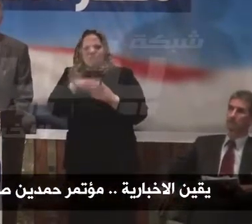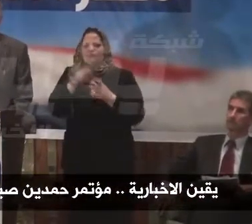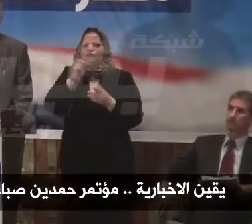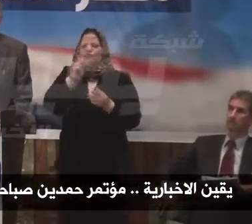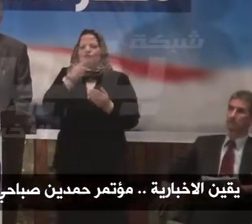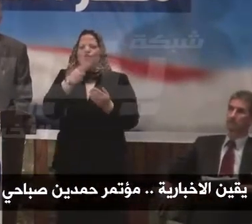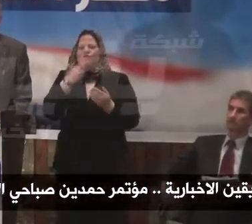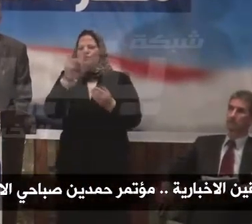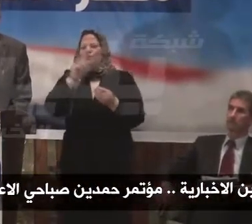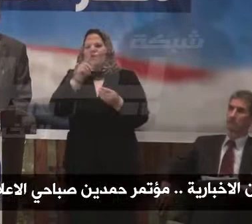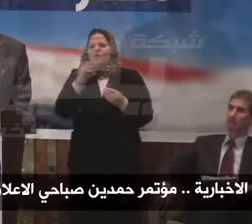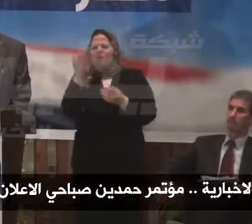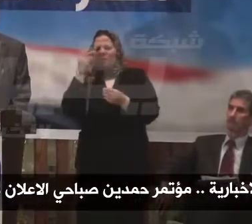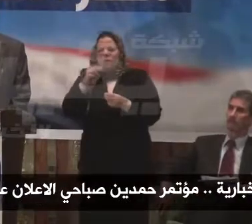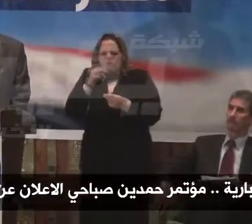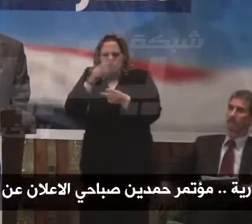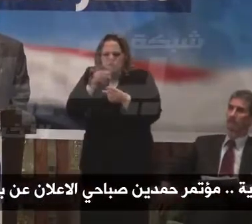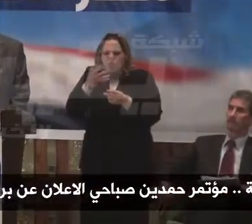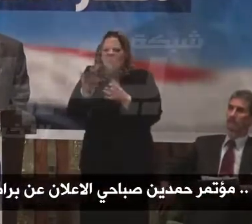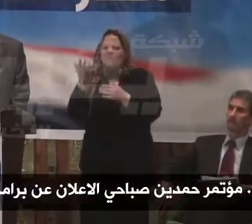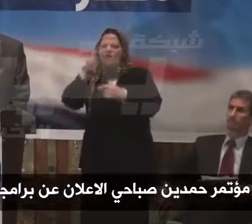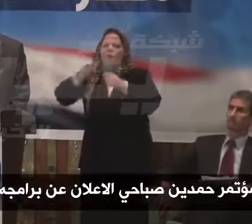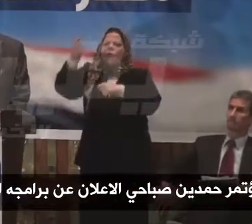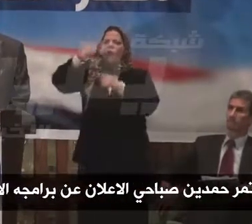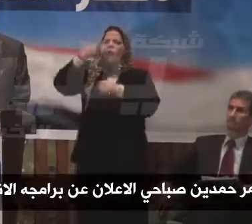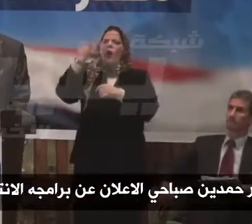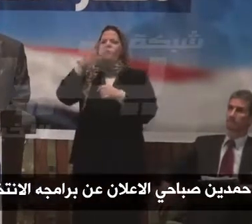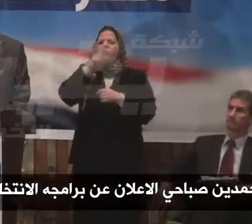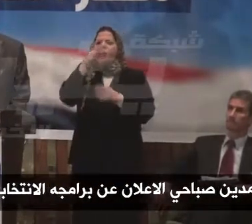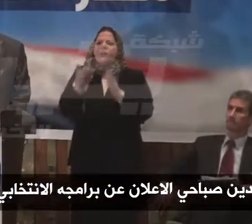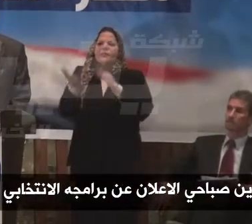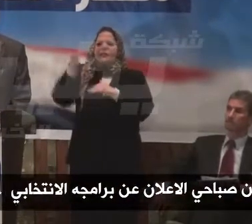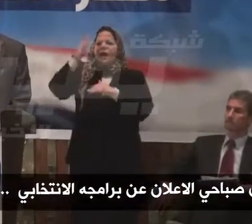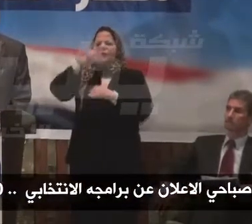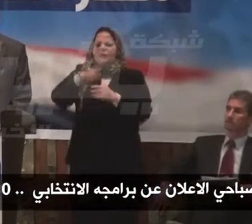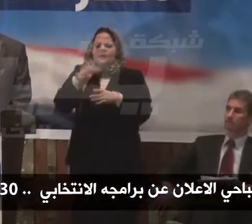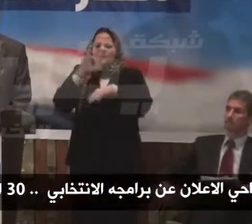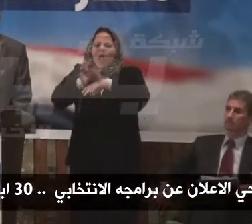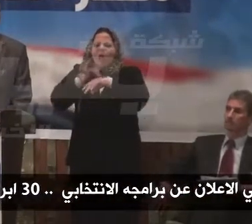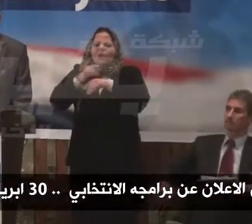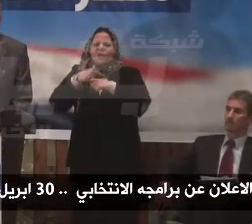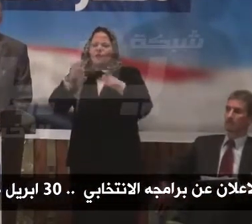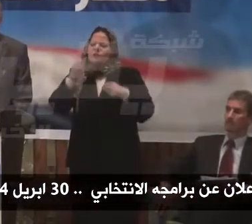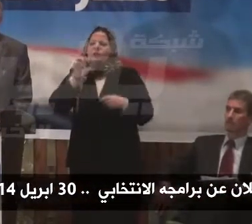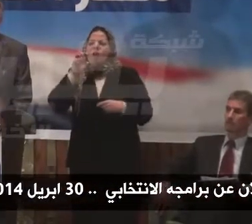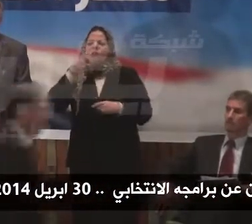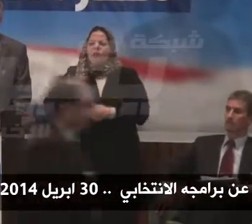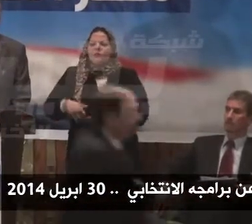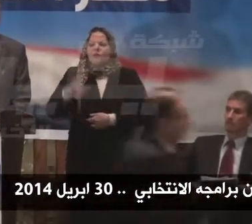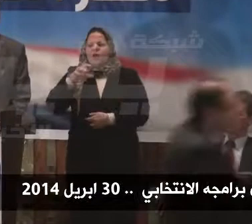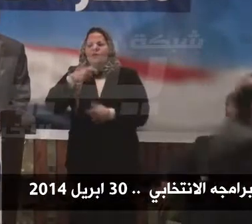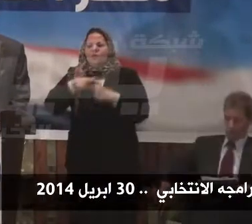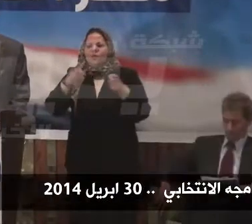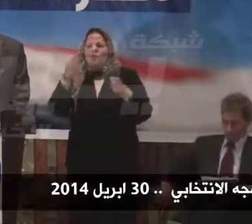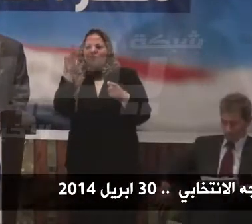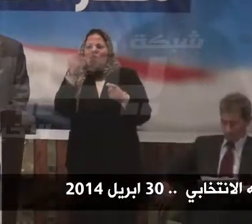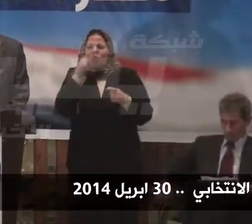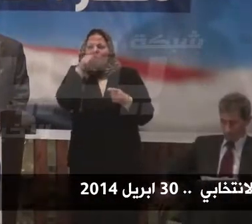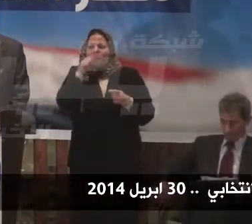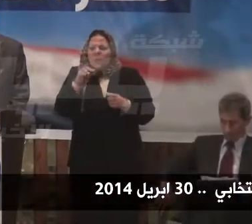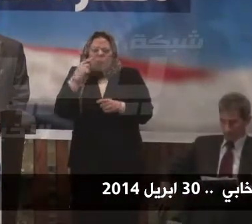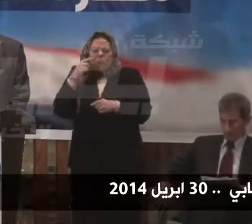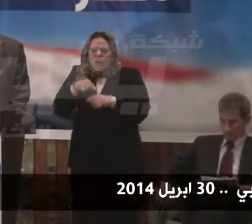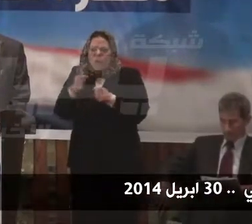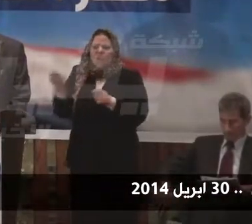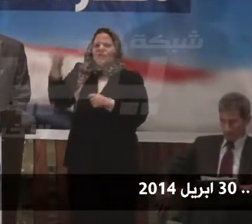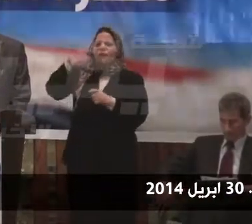من 3 إلى 5 أضعاف في العناصر الثقيلة، وهنا تسبب السرطان، وتبلغ 13 ضعف في